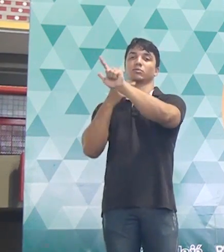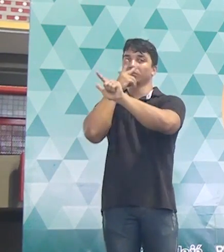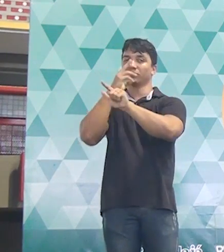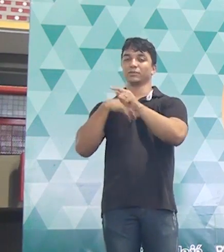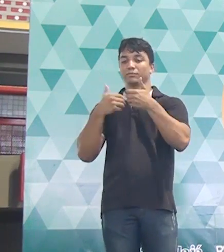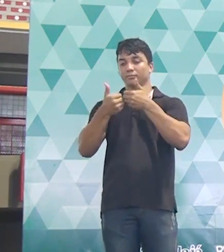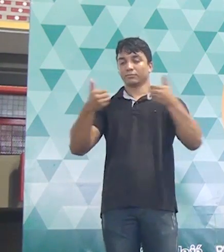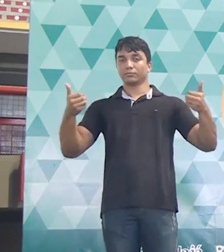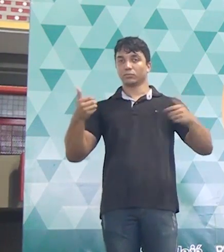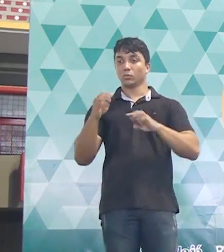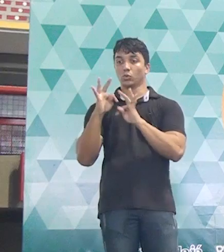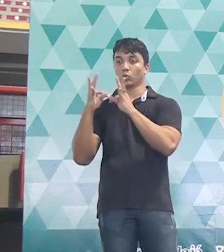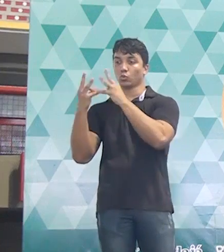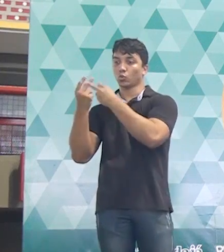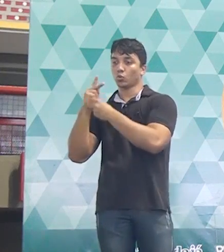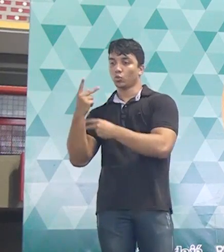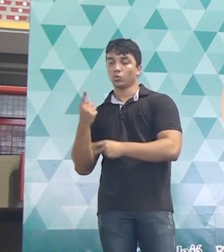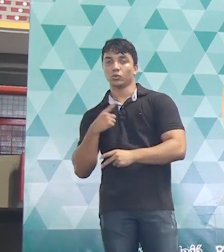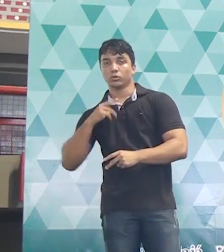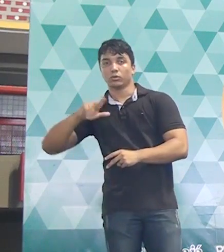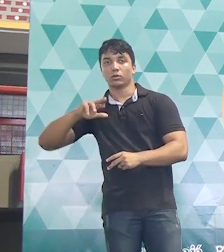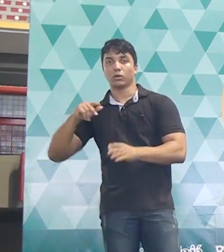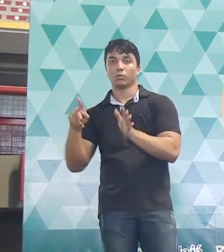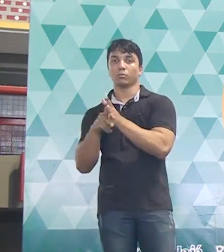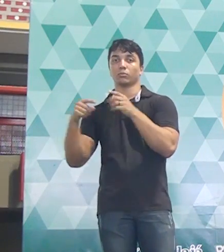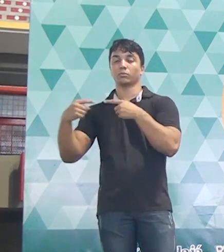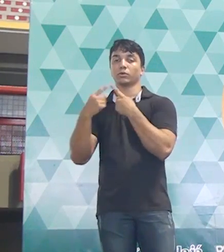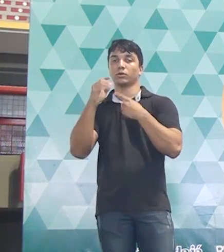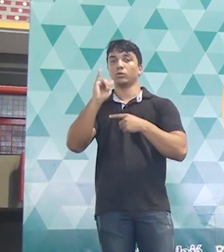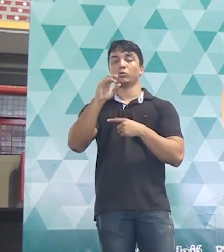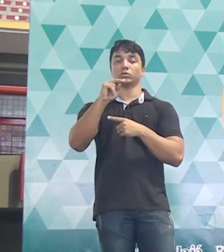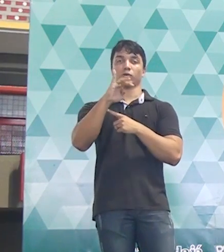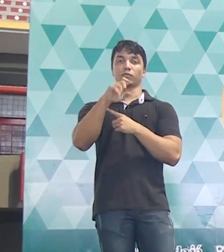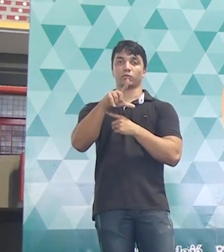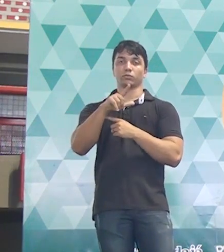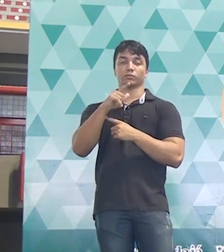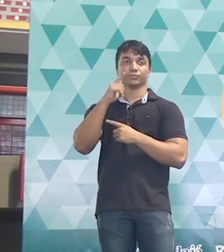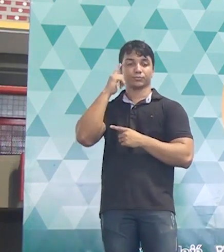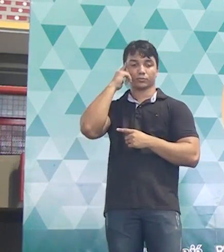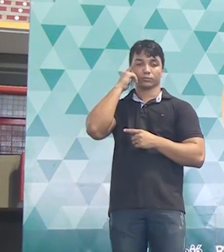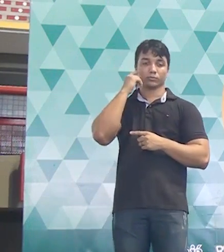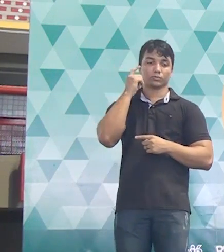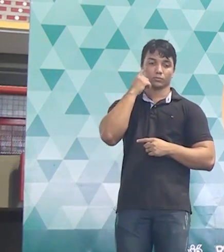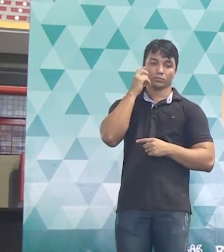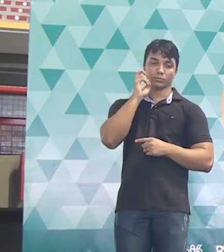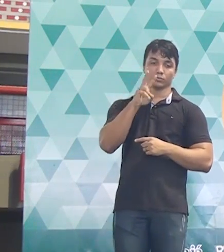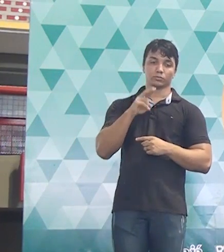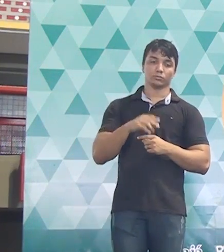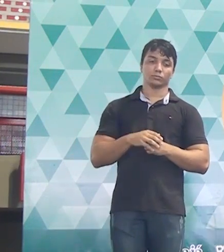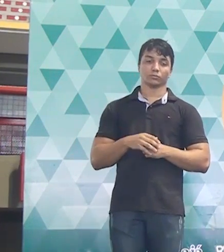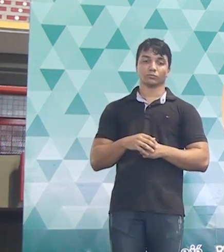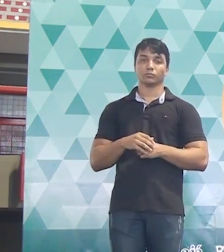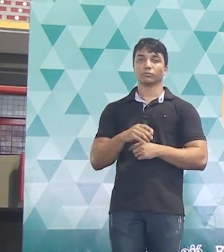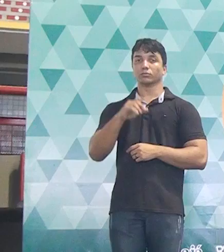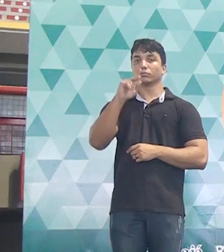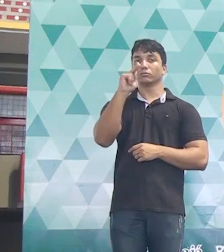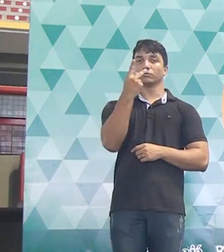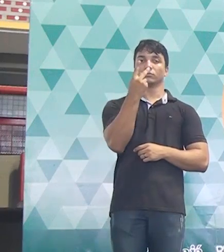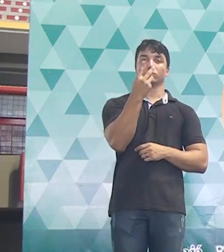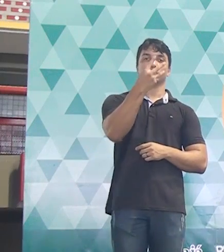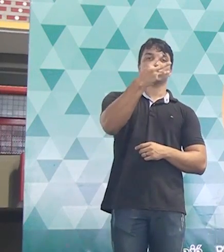que nem todos os hidrogênios são ionizáveis. São eles: